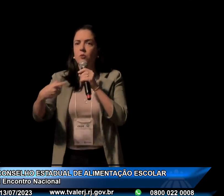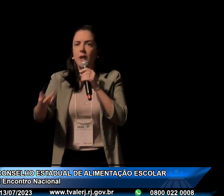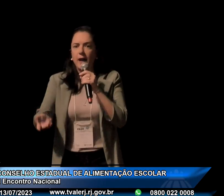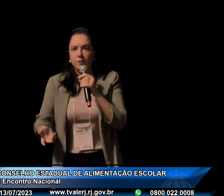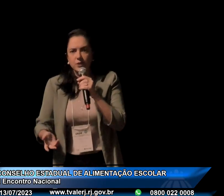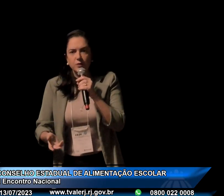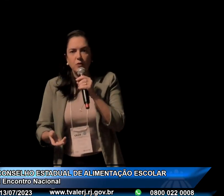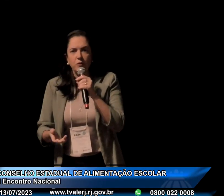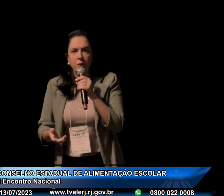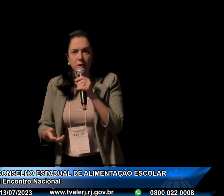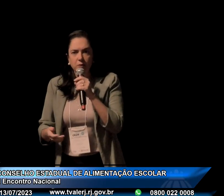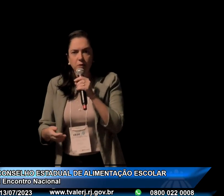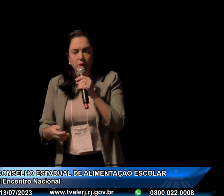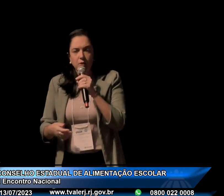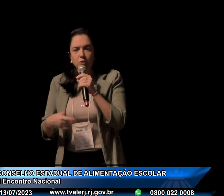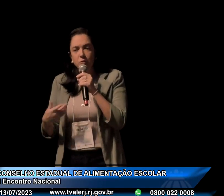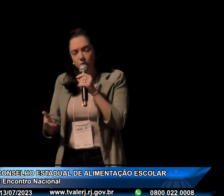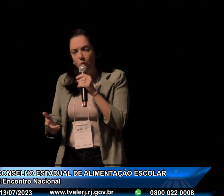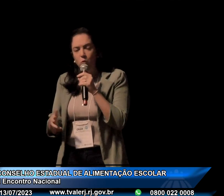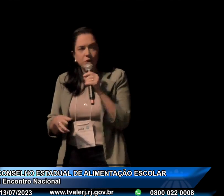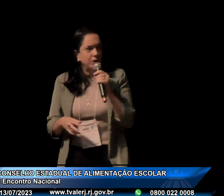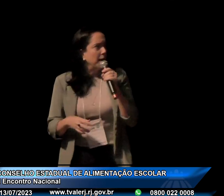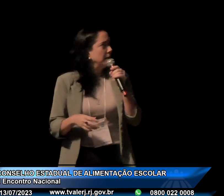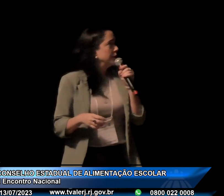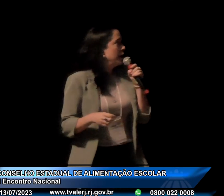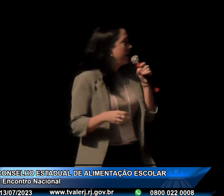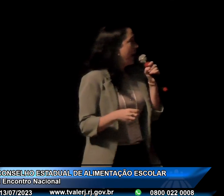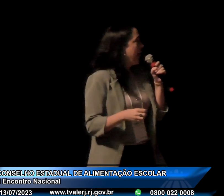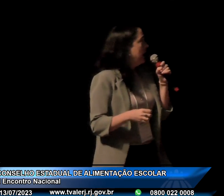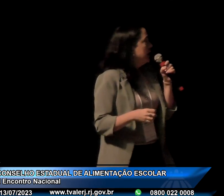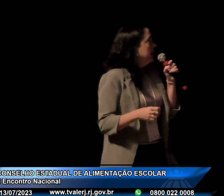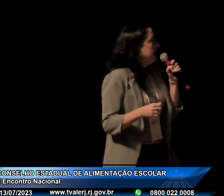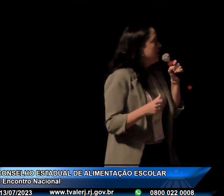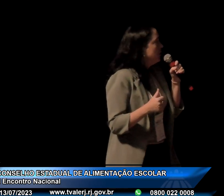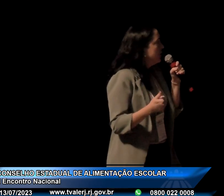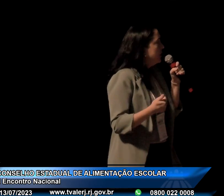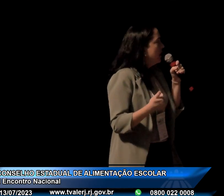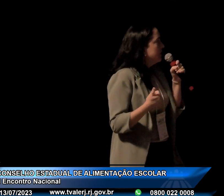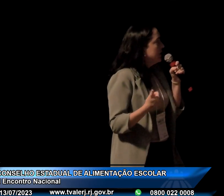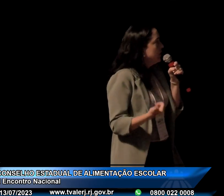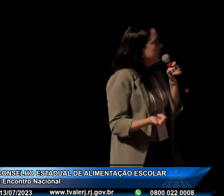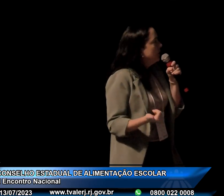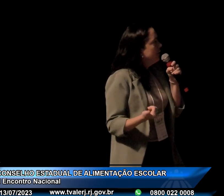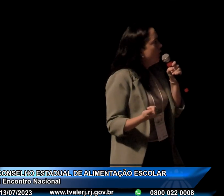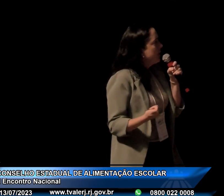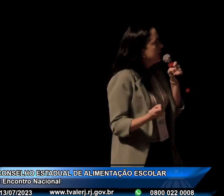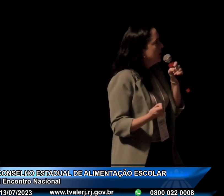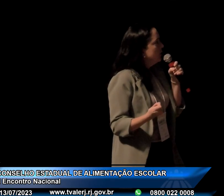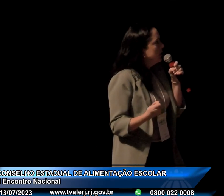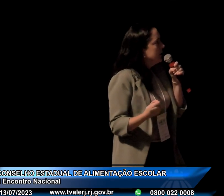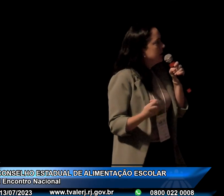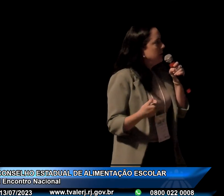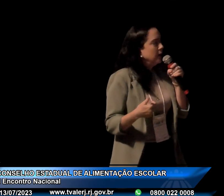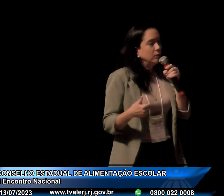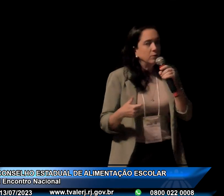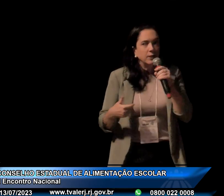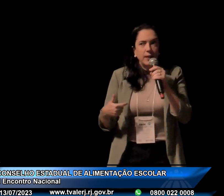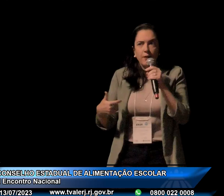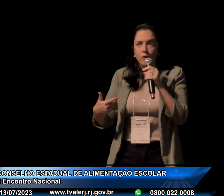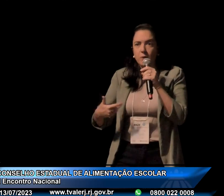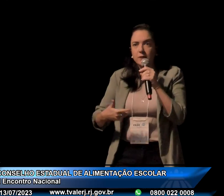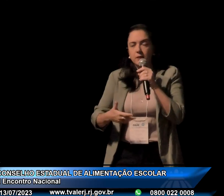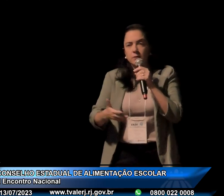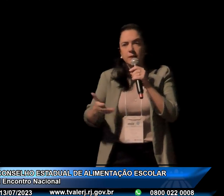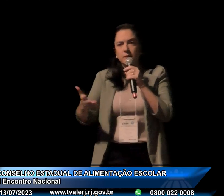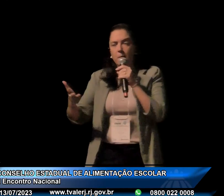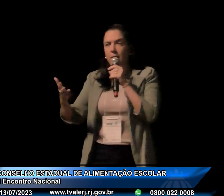até estimulado o desenvolvimento de algumas delas né então nós temos a gestão da informação e do conhecimento que